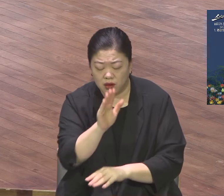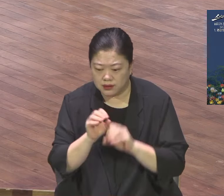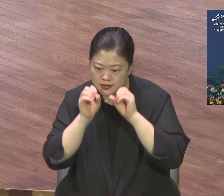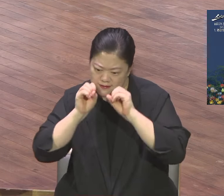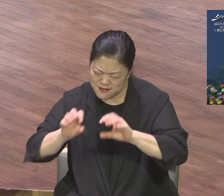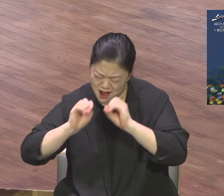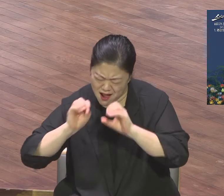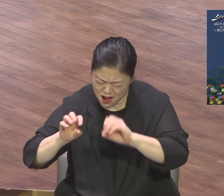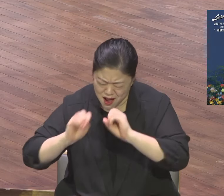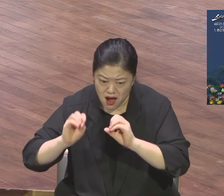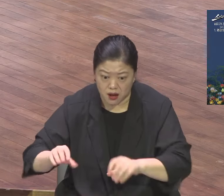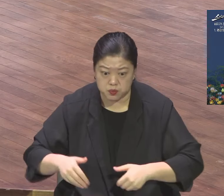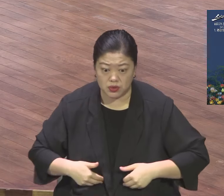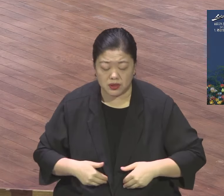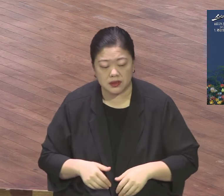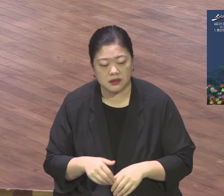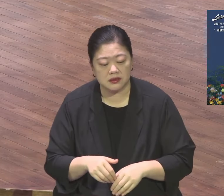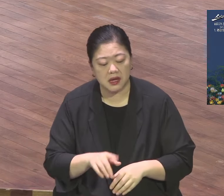만개 아니고